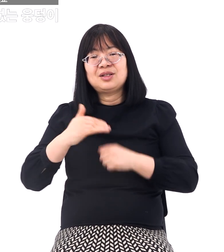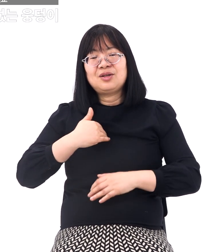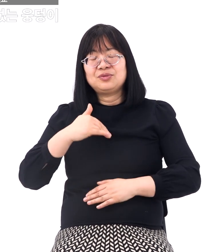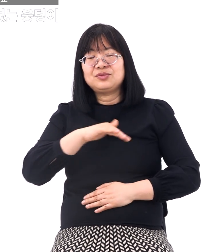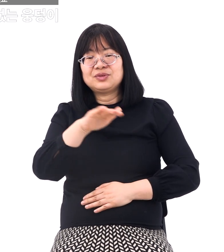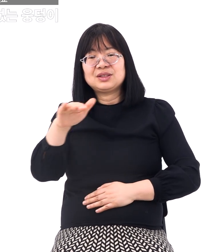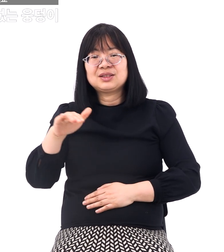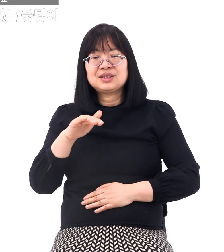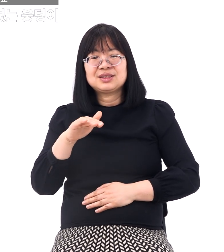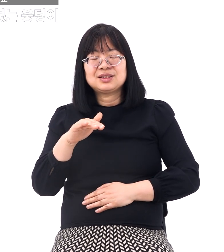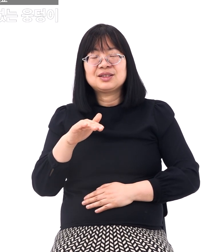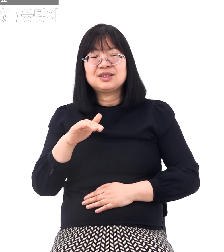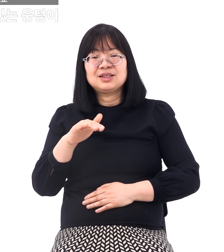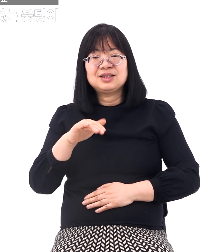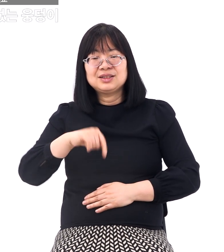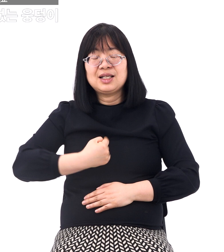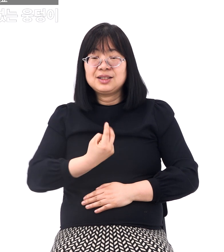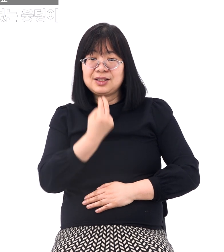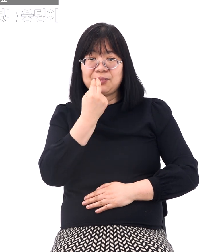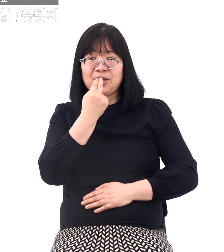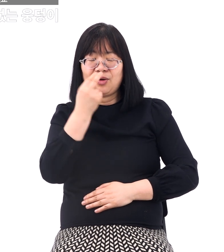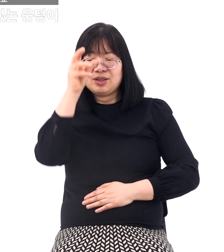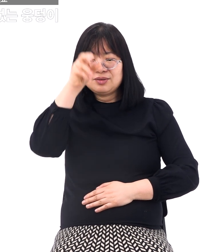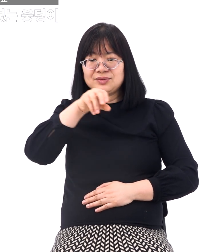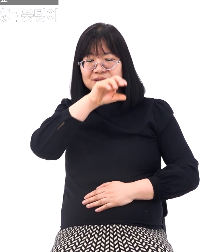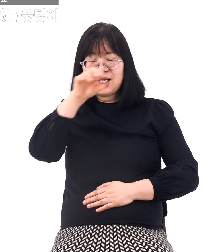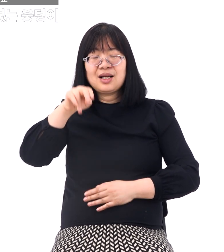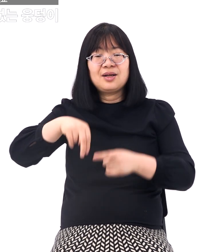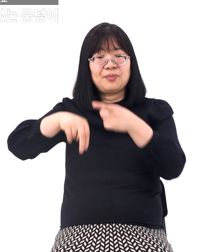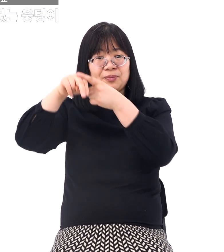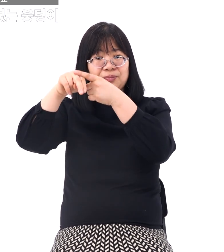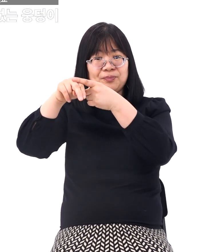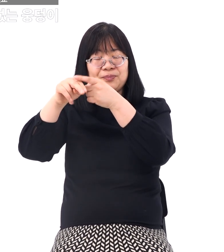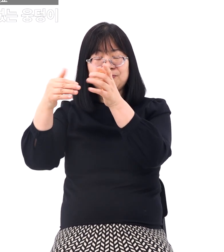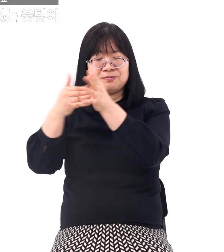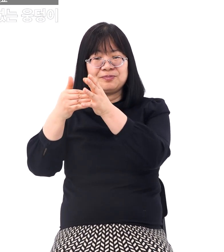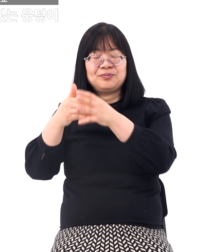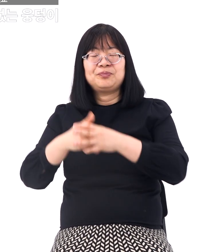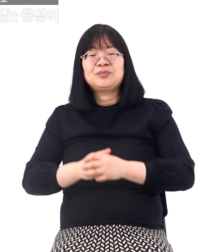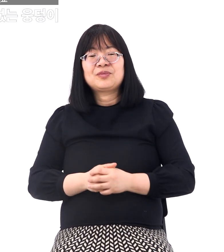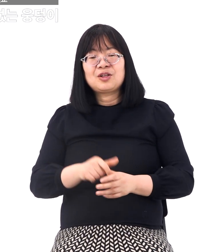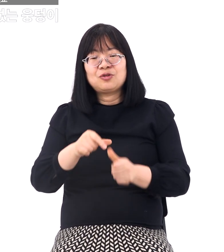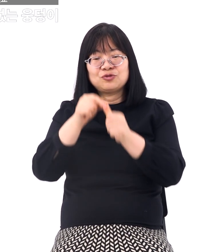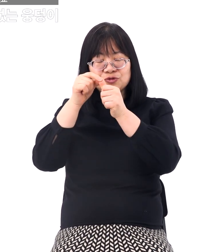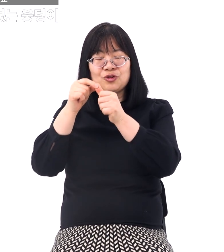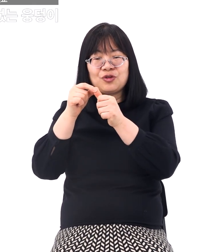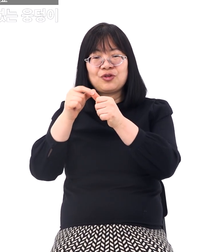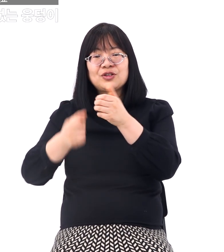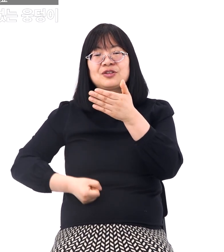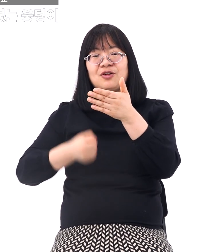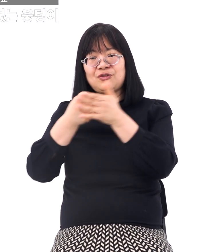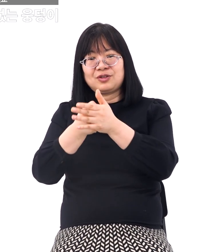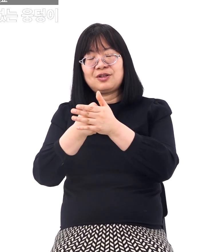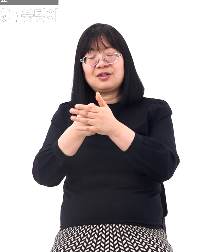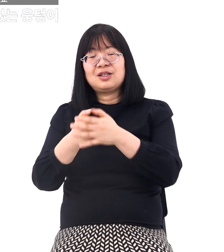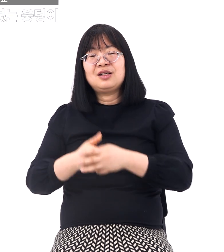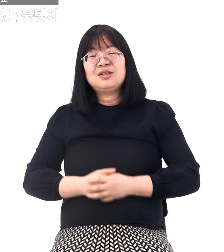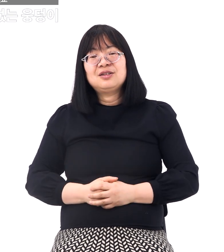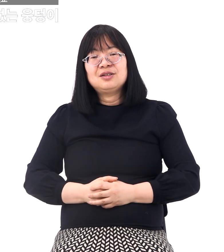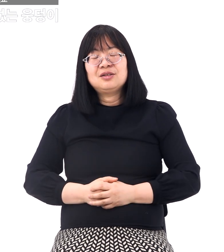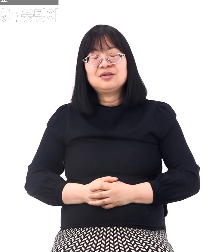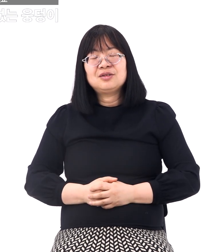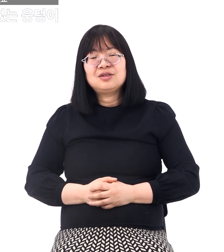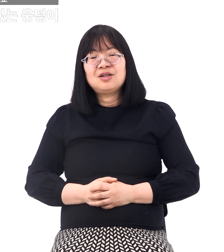우리를 기꺼이 자기 목숨을 십자가에 내어주시어 구원하시기로 작정하신 분이에요. 그러니까